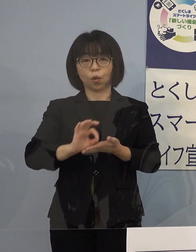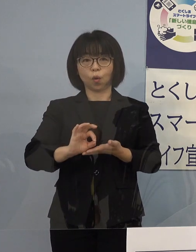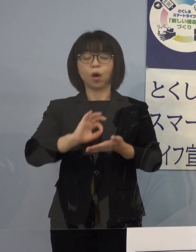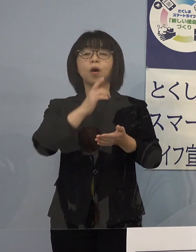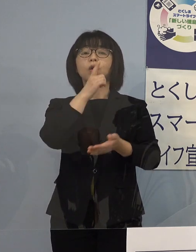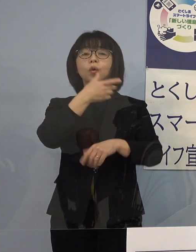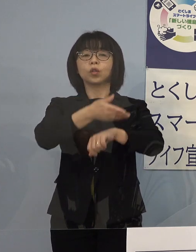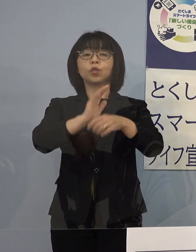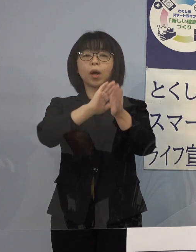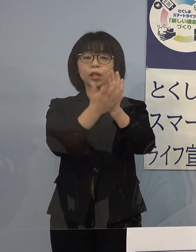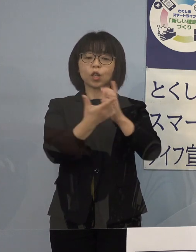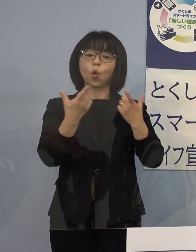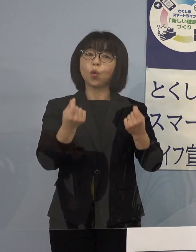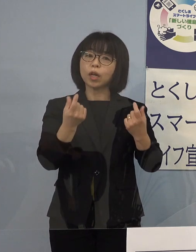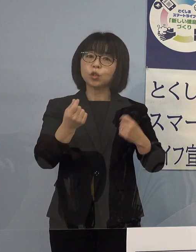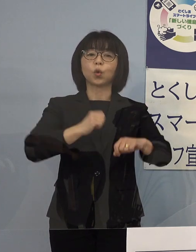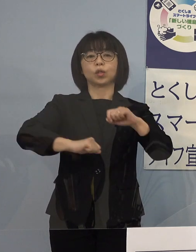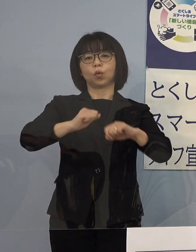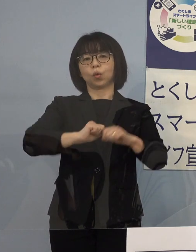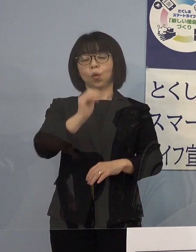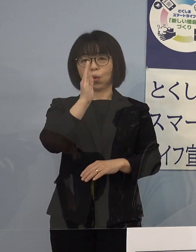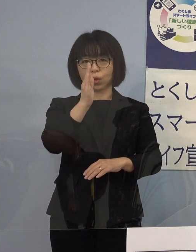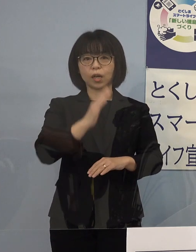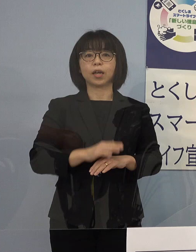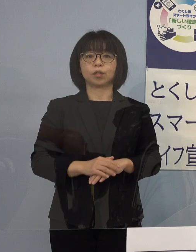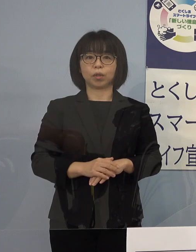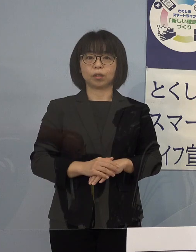また年末年始来県をされる